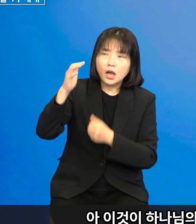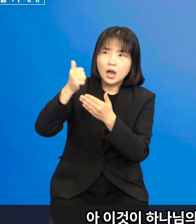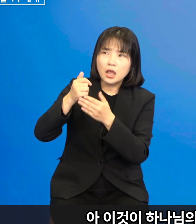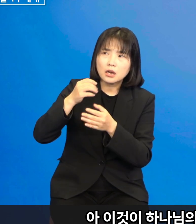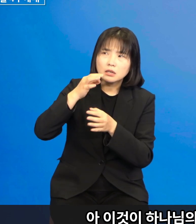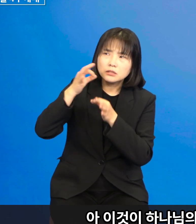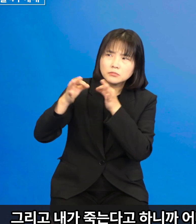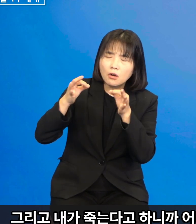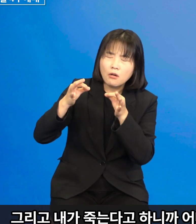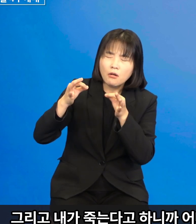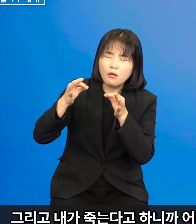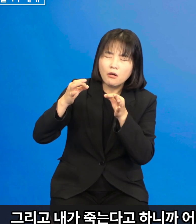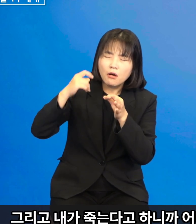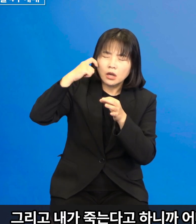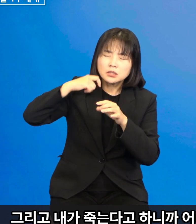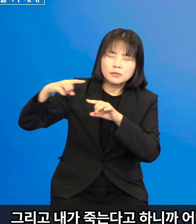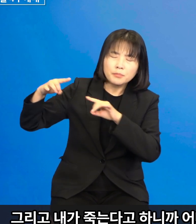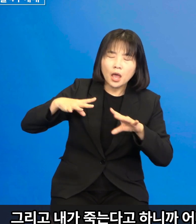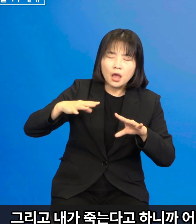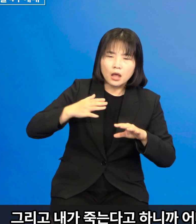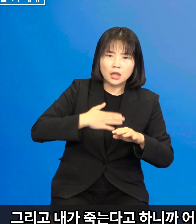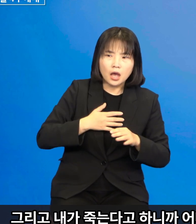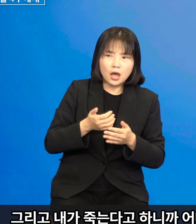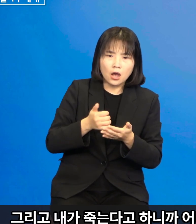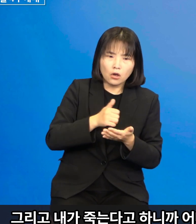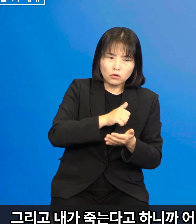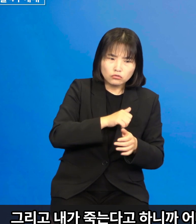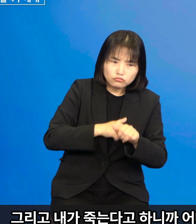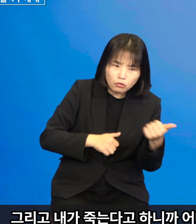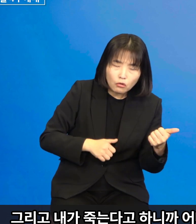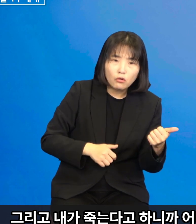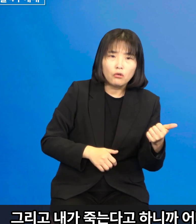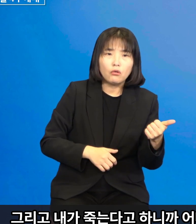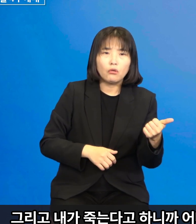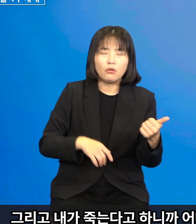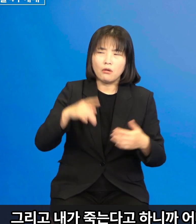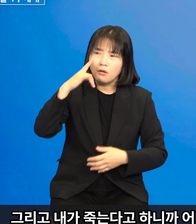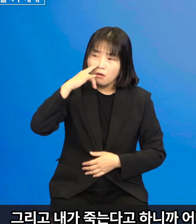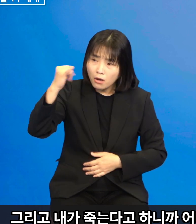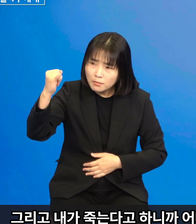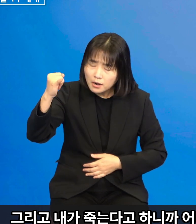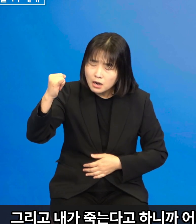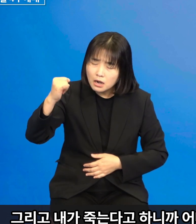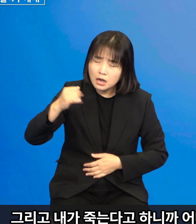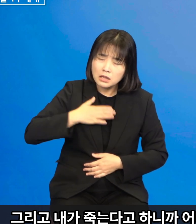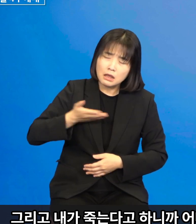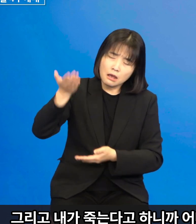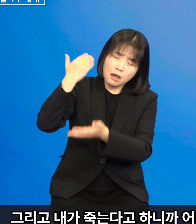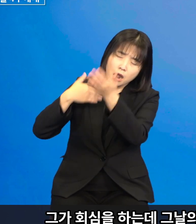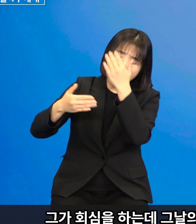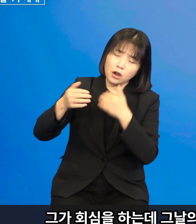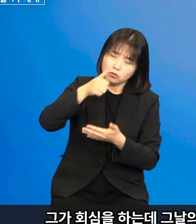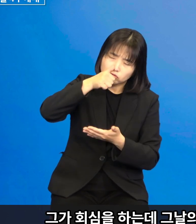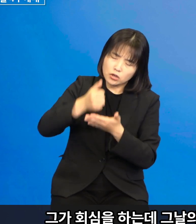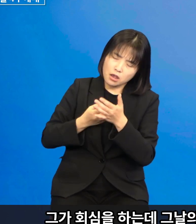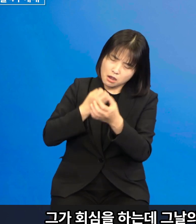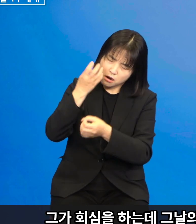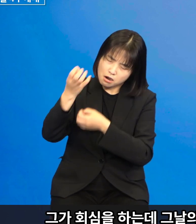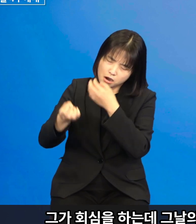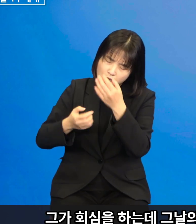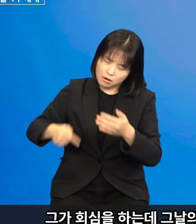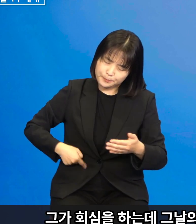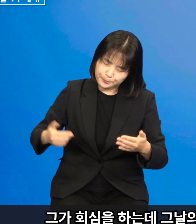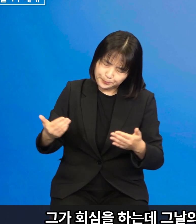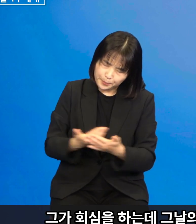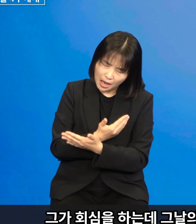음성인 것을 직감했어요. 그리고 내가 죽는다고 하니까 어머니에게 지난 과거의 죄를 고백하면서 그가 회심을